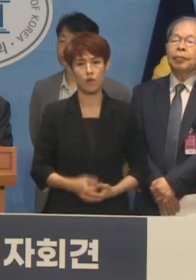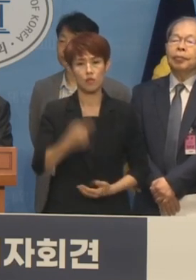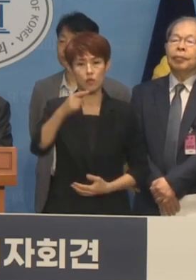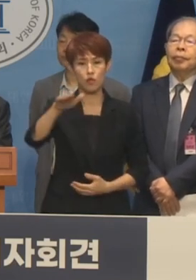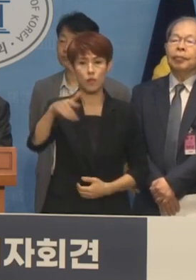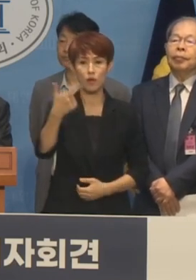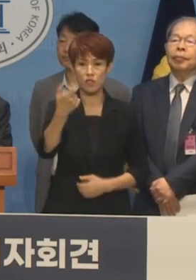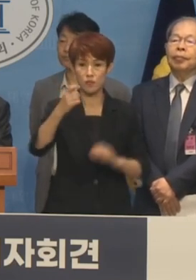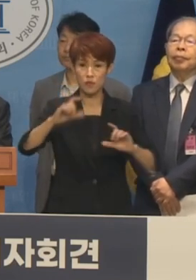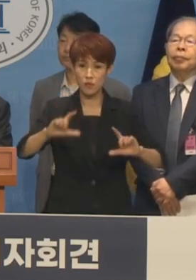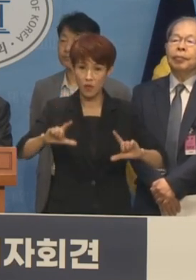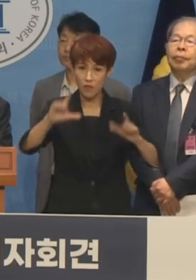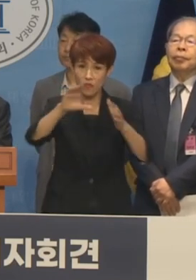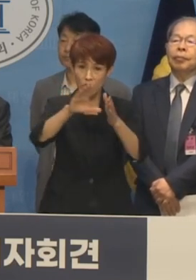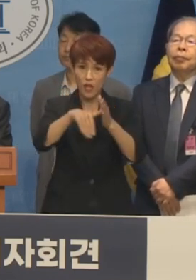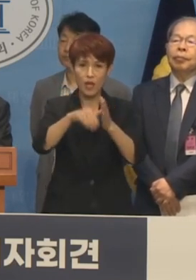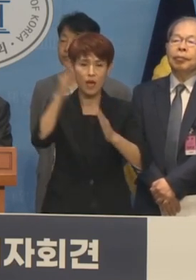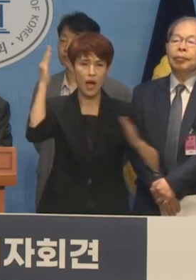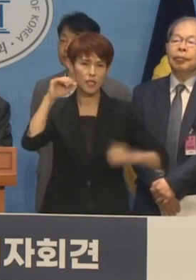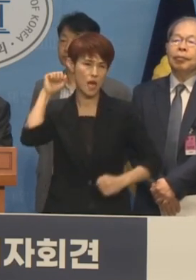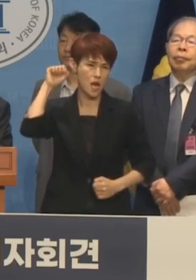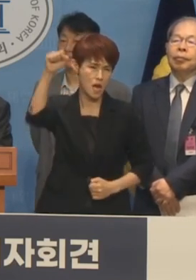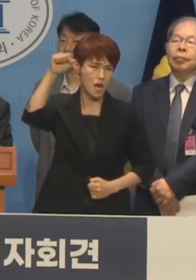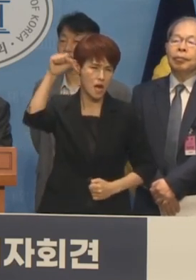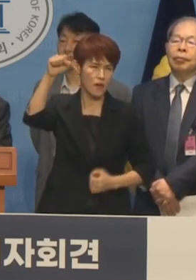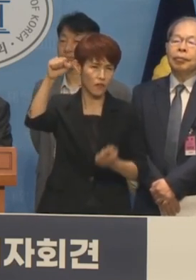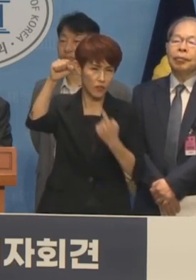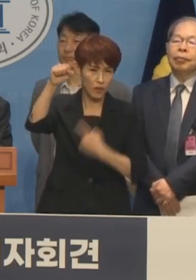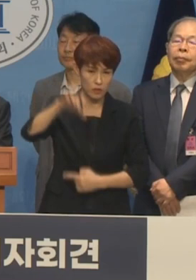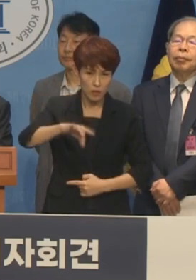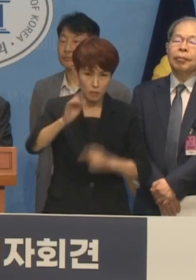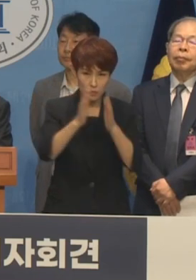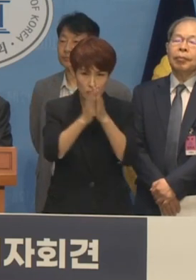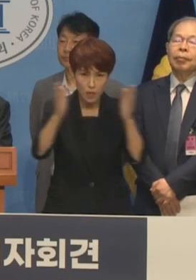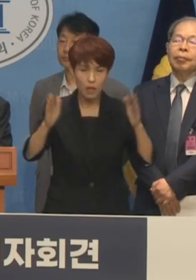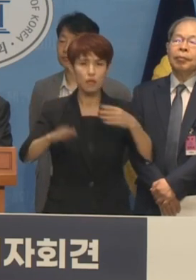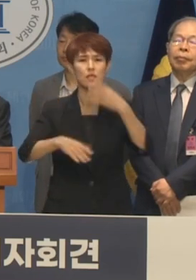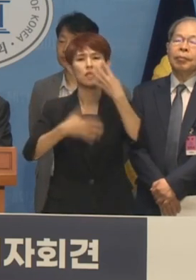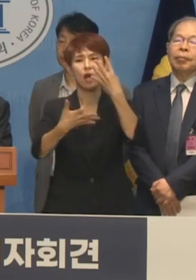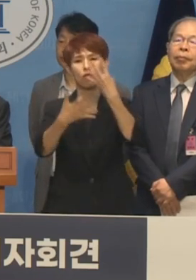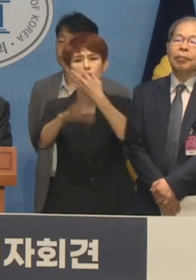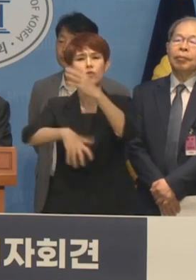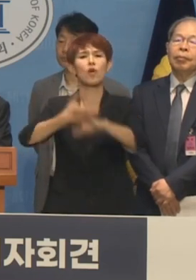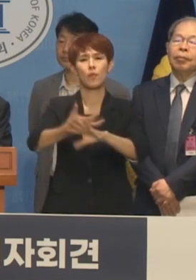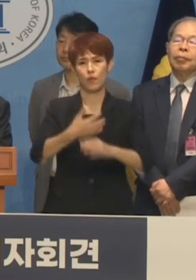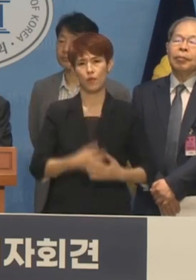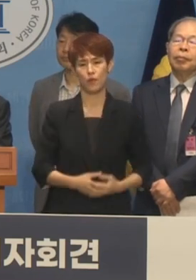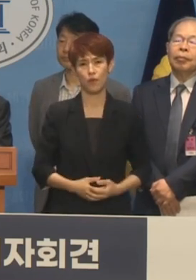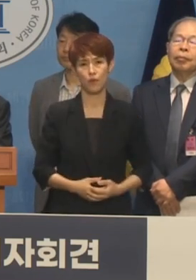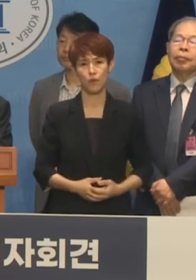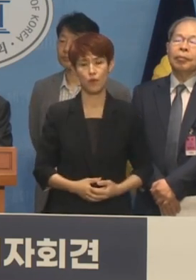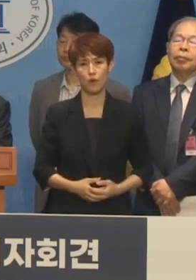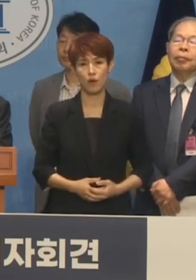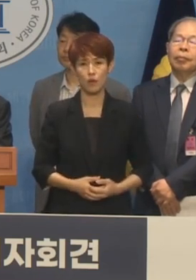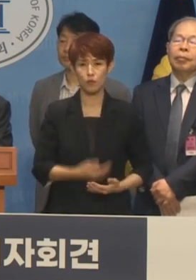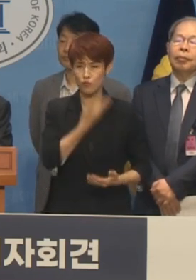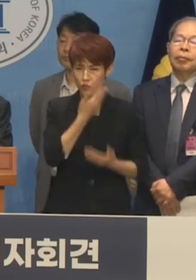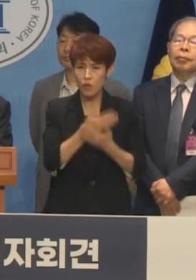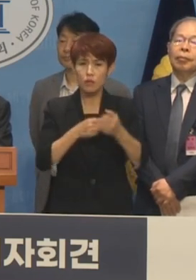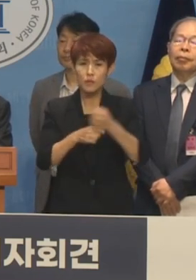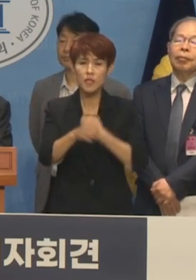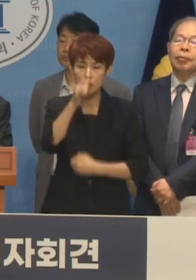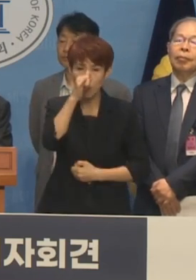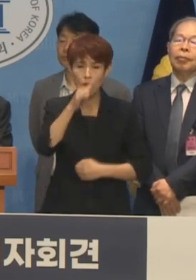60년대에 세계사적으로 여러 가지 학생운동이 벌어진 그 출발점입니다. 이런 세계사적인 의미가 있기 때문에 4월 혁명에 관한